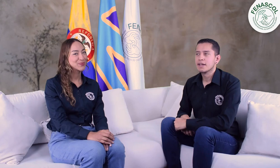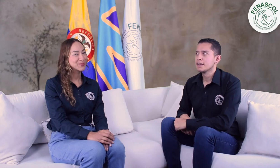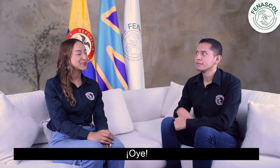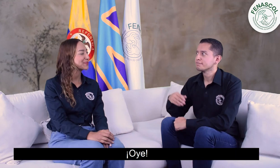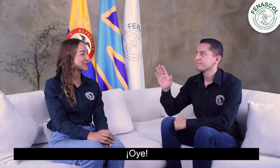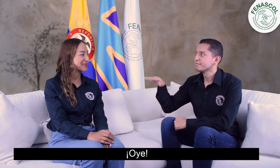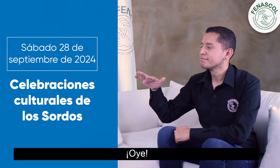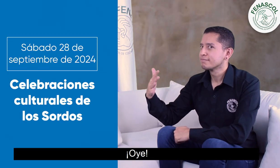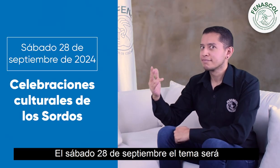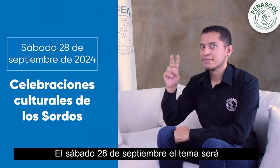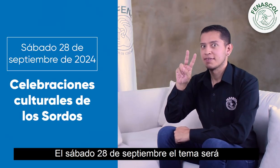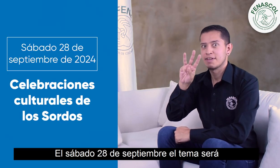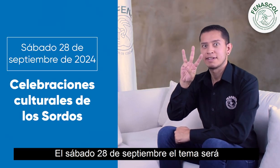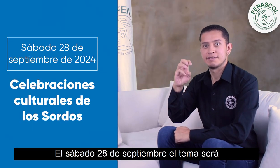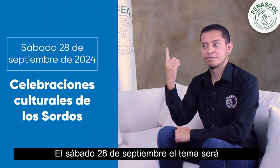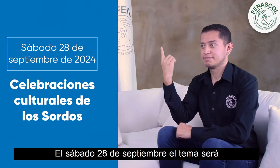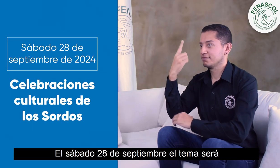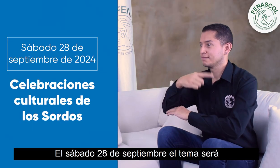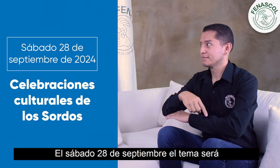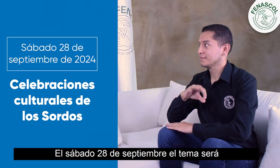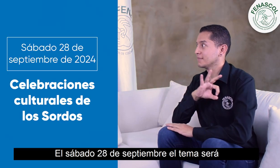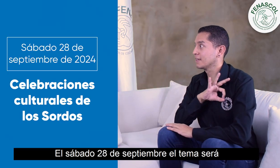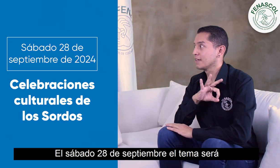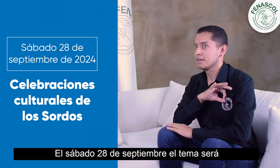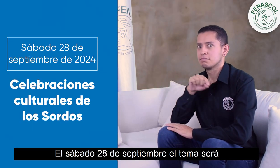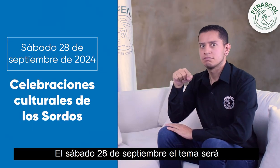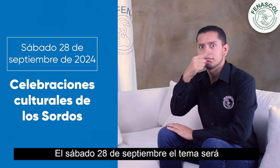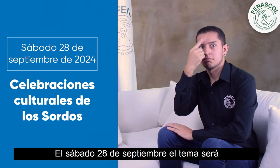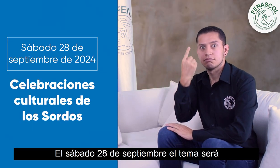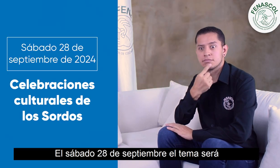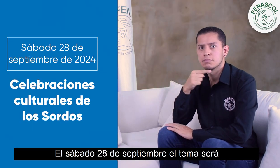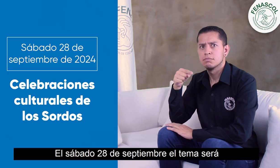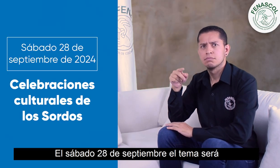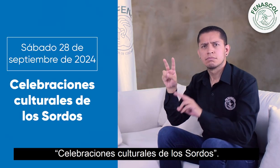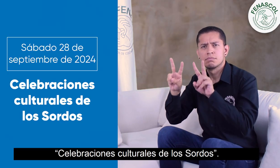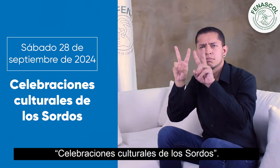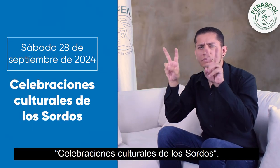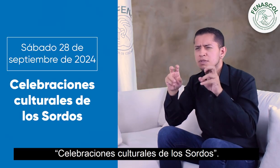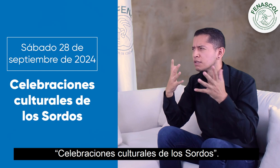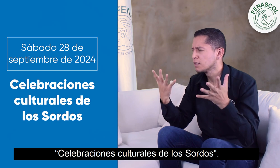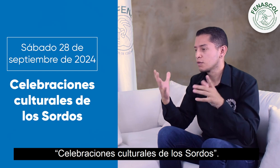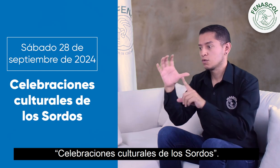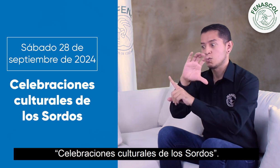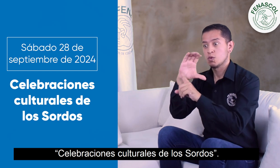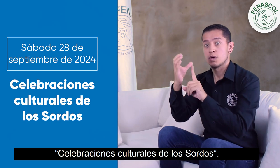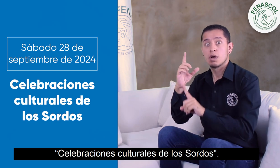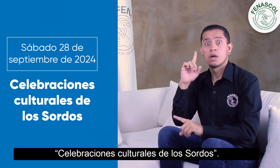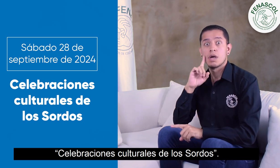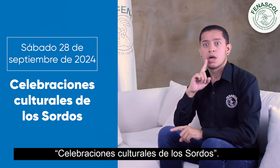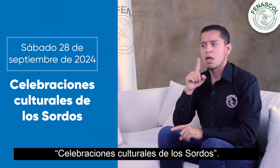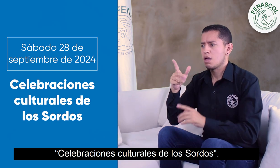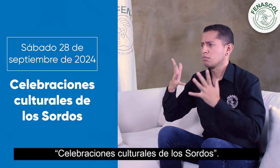Oye, el sábado 28 de septiembre el tema será celebraciones culturales de los sordos.